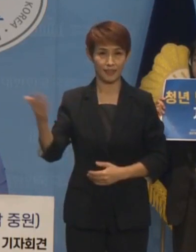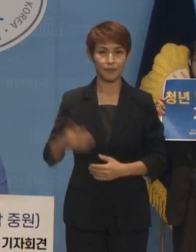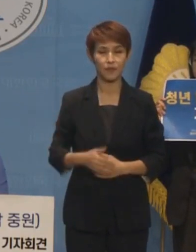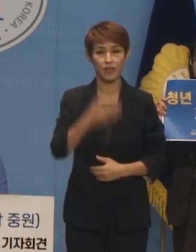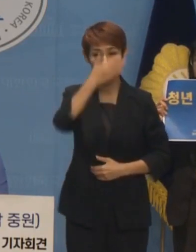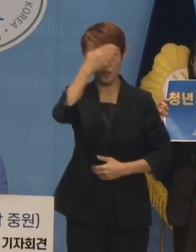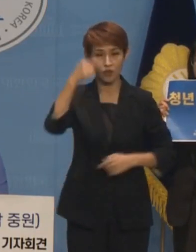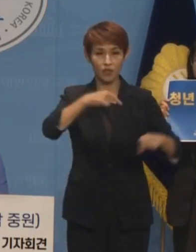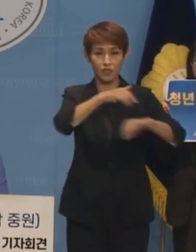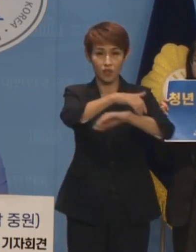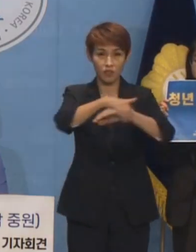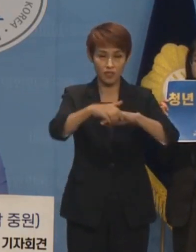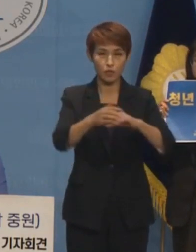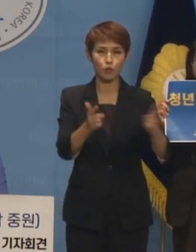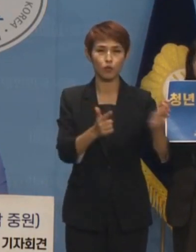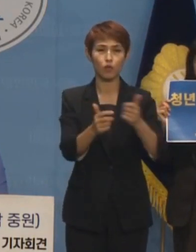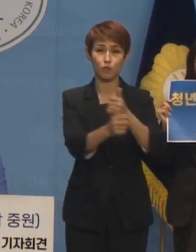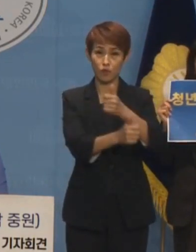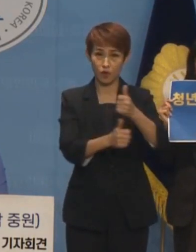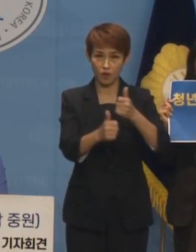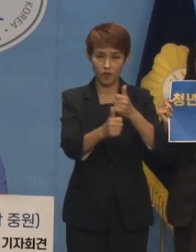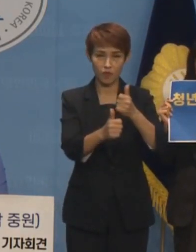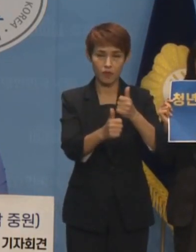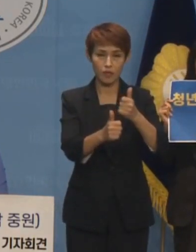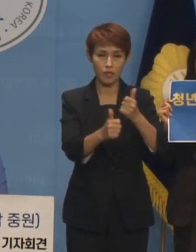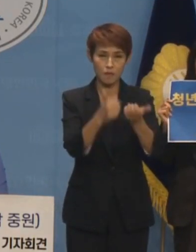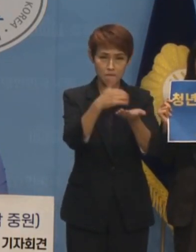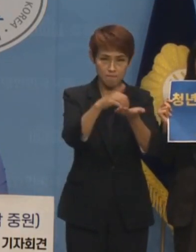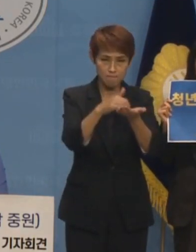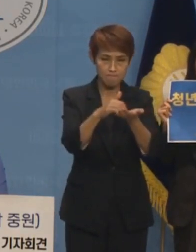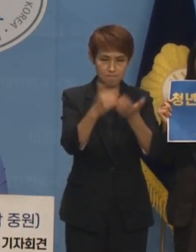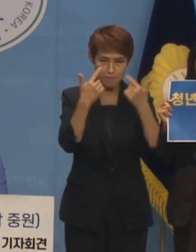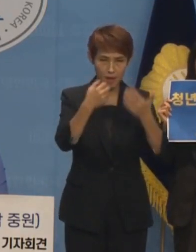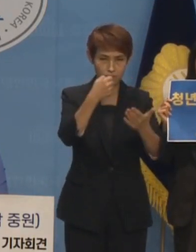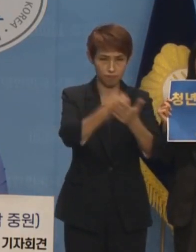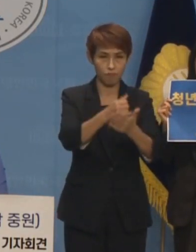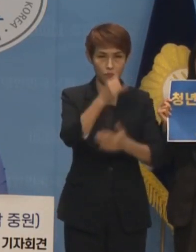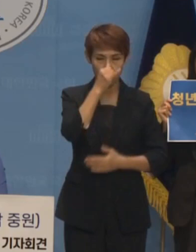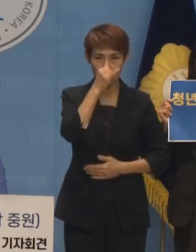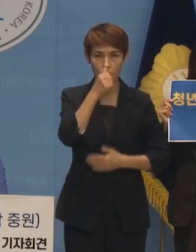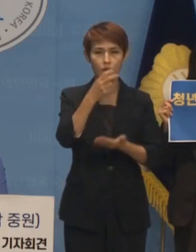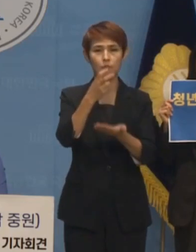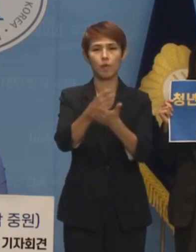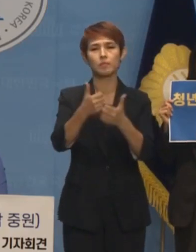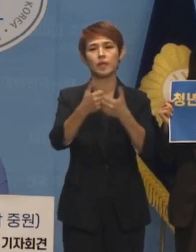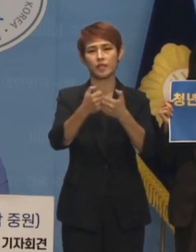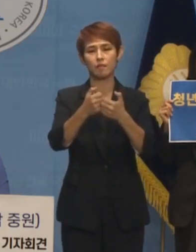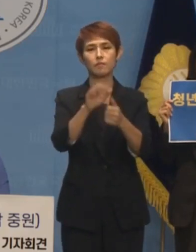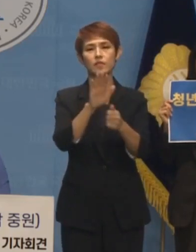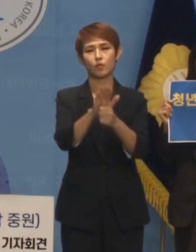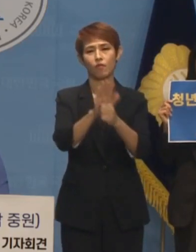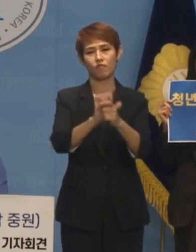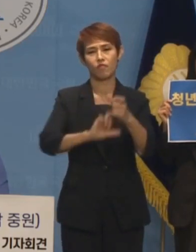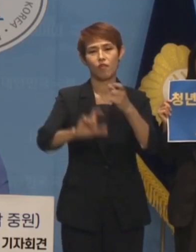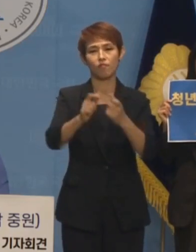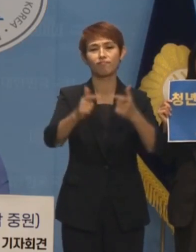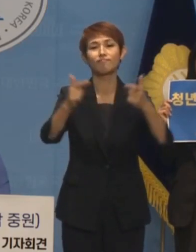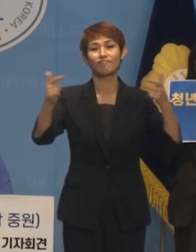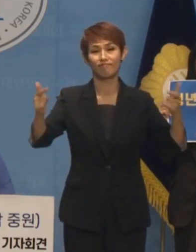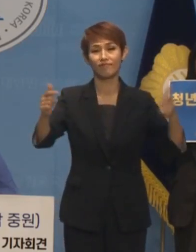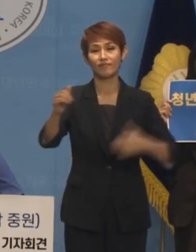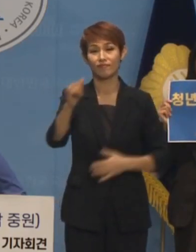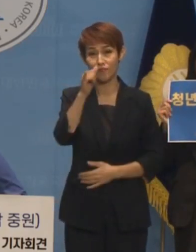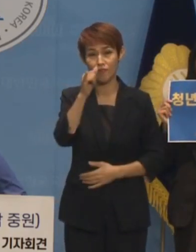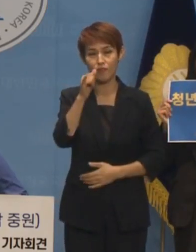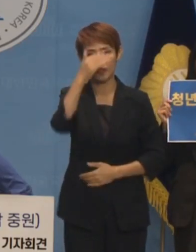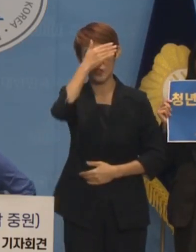청년정책조정위원회의 위원 비율을 명확히 하고 청년지원센터의 사무에 법률 상담 지원 등을 추가하여 확대하는 등 청년에게